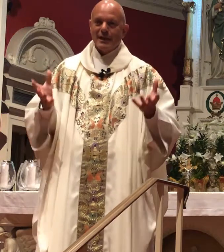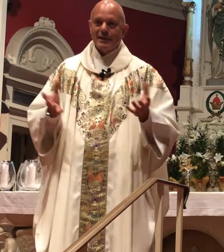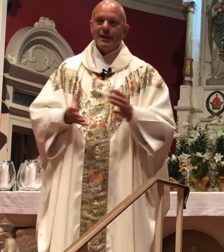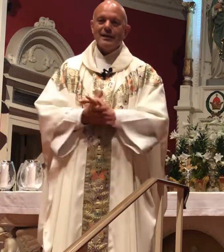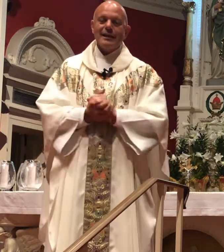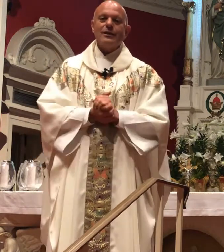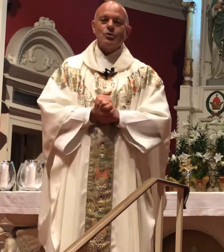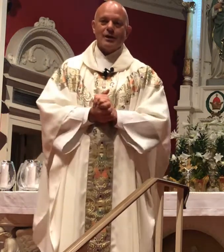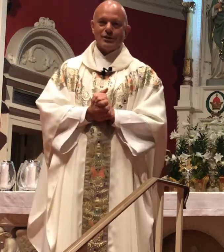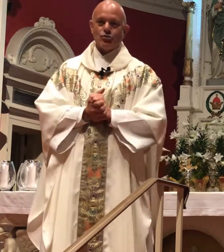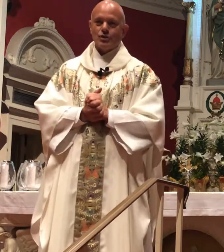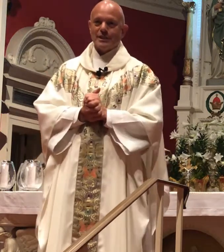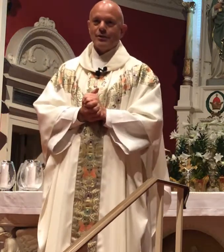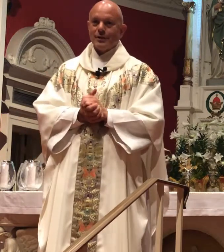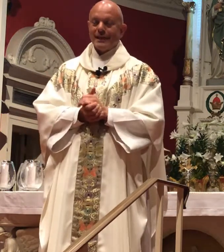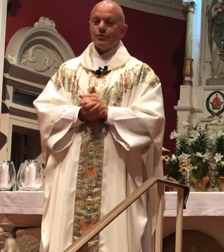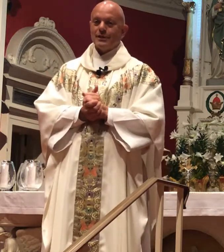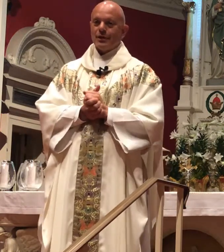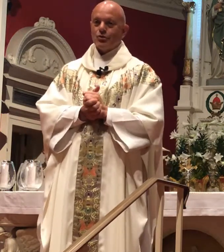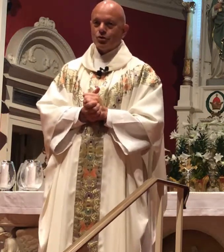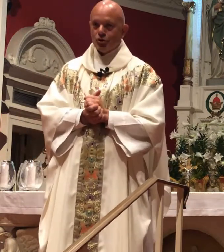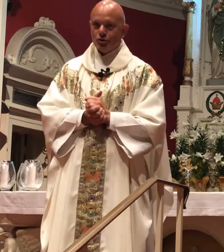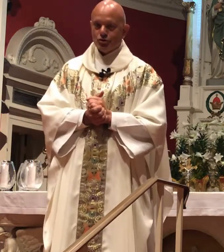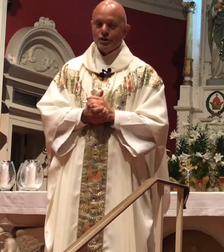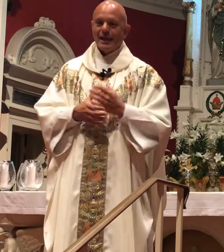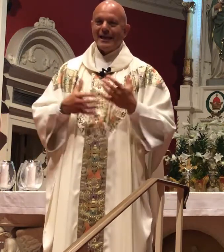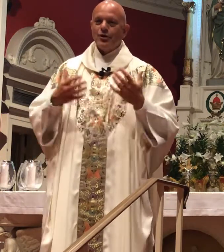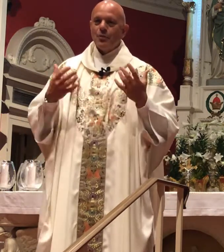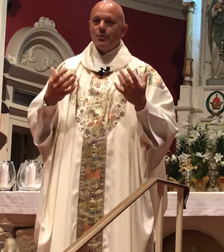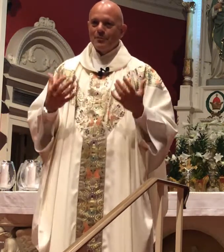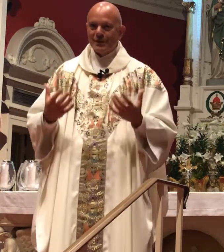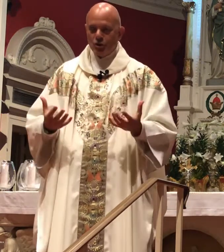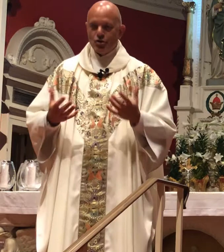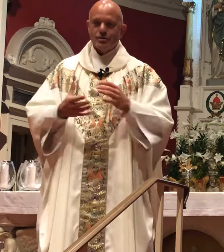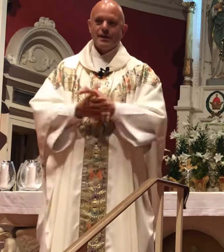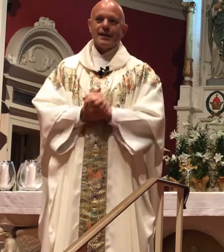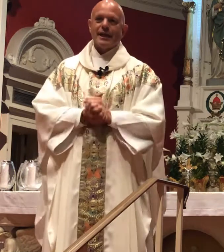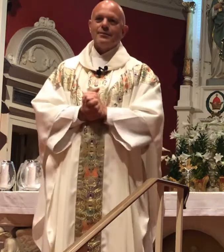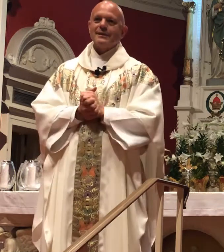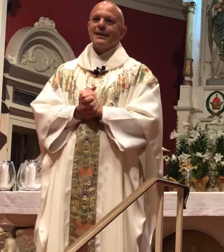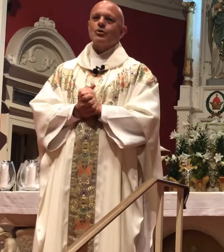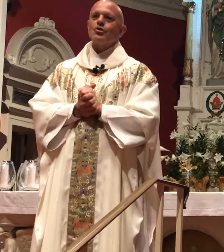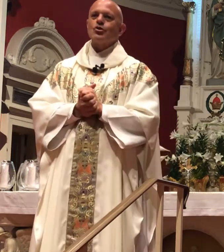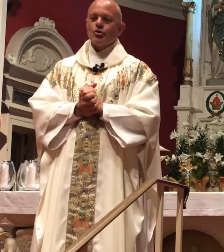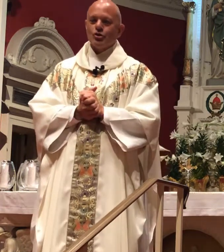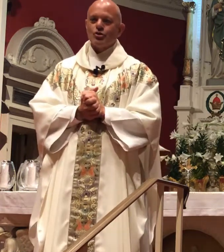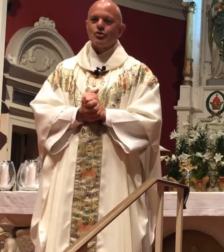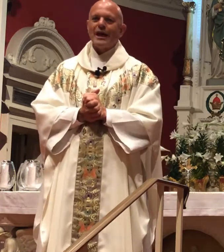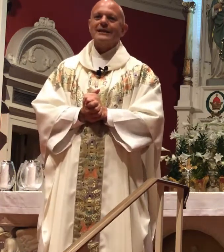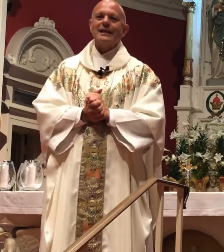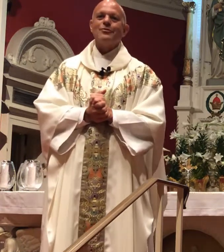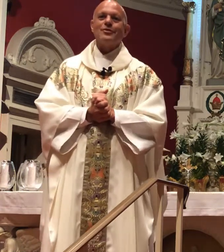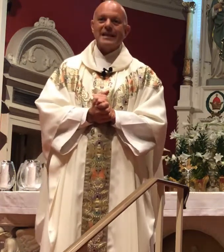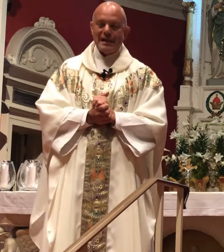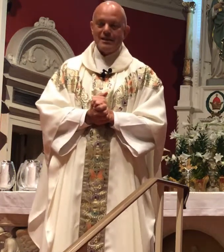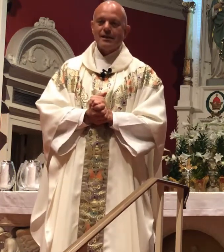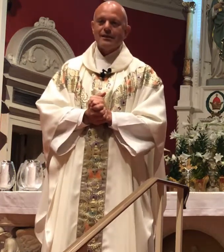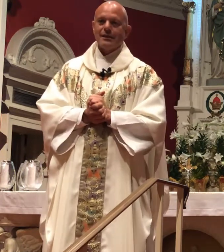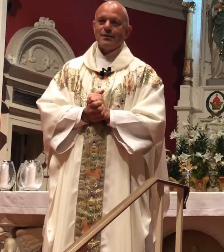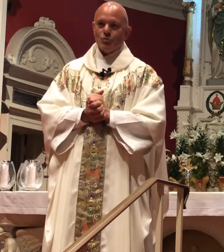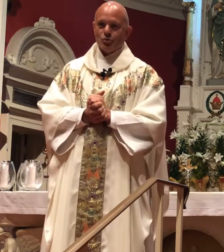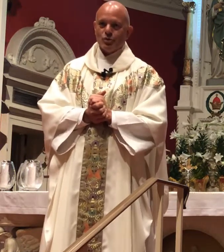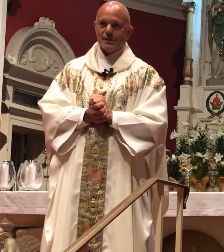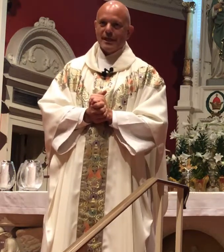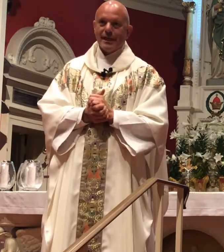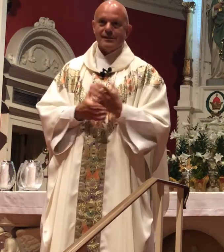porque en realidad Cristo ha resucitado y Cristo está con nosotros. Y Él nos prometió que iba a estar con nosotros hasta el final